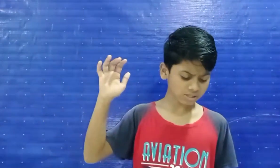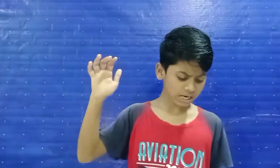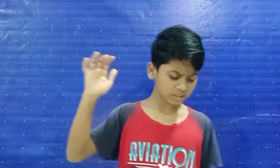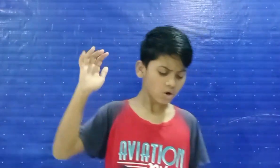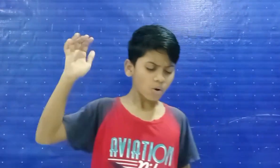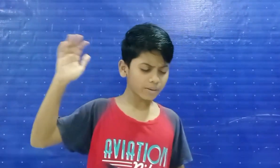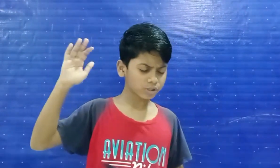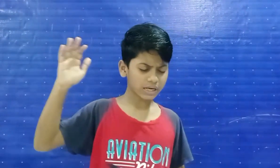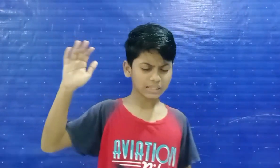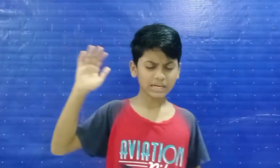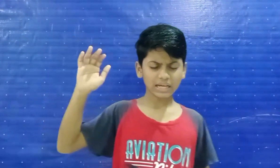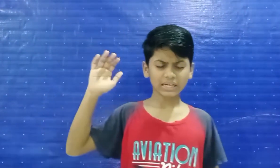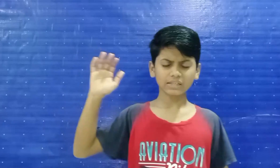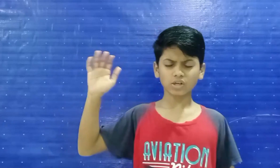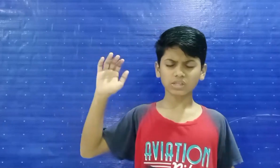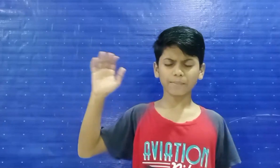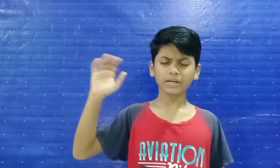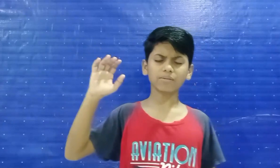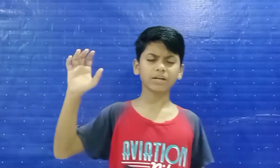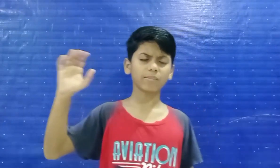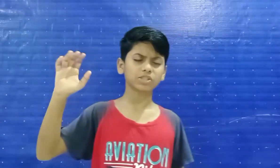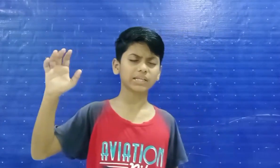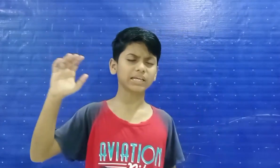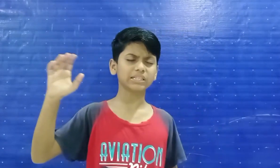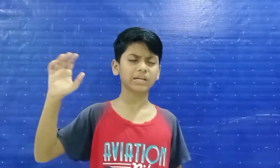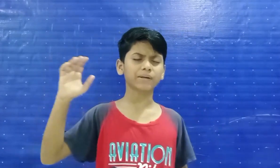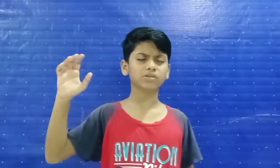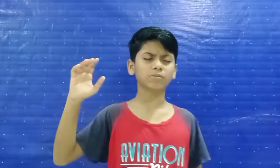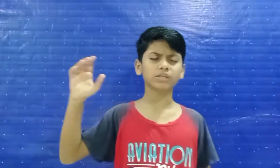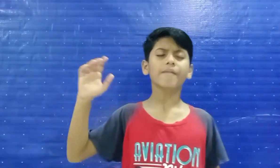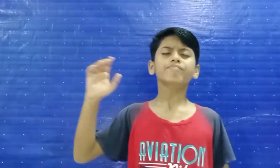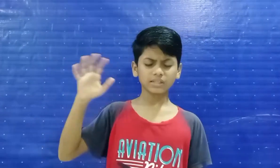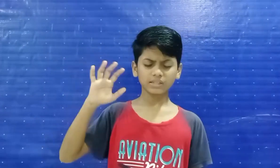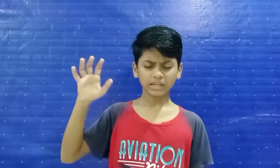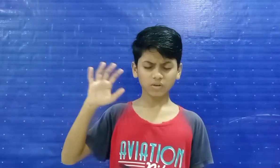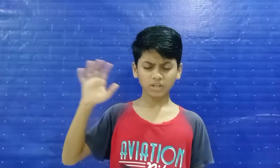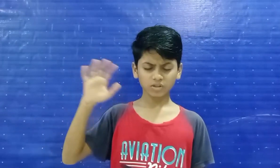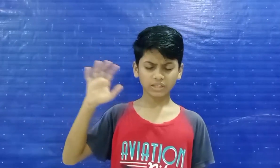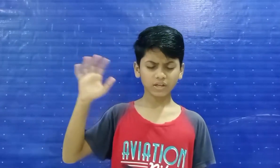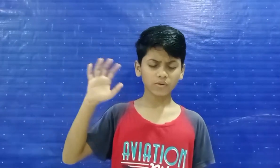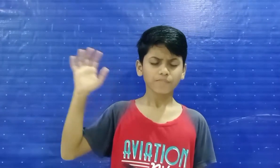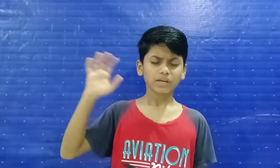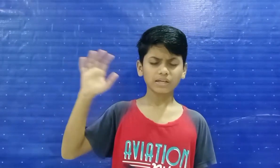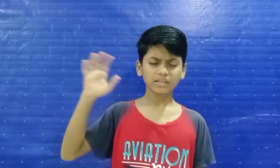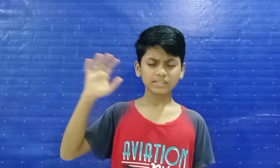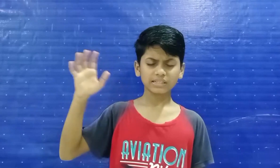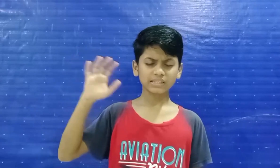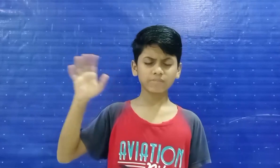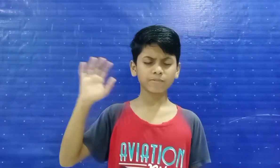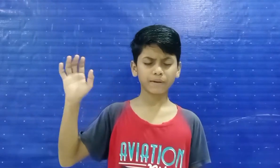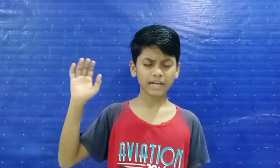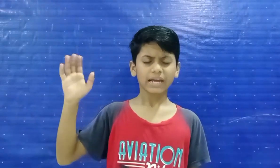ಕರೆ ಅಂದಿಲ್ಲ ಸ್ಥಿರ ಅಂದ್ರು ಅರೇ ಪುಷ್ಕರೇ ಅಂದಿರಲ್ಲ ಕರೆ ಅಂದಿಲ್ಲ ಸ್ಥಿರ ಪಂಡಲ ಮುಂಡರ ಬಾಚಂದಲ್ಲಿ ಕದಿಂದ್ರೆ ಬಗೊಂಡ್ರೆ ಪೂಜೆ ಜೀಸಸ್ ಥ್ಯಾಂಕ್ ಯು ಹೋಲಿ ಗೋಸ್ಟ್ ಥ್ಯಾಂಕ್ ಯು